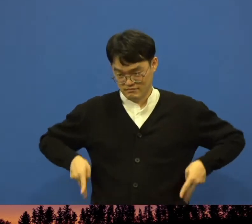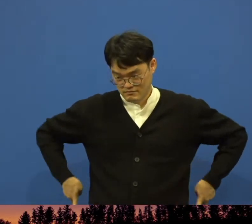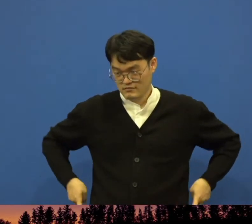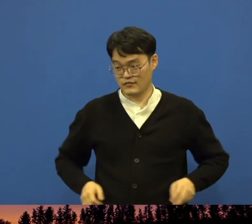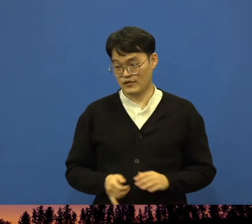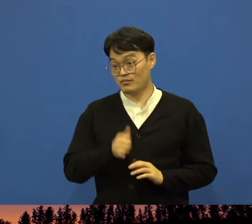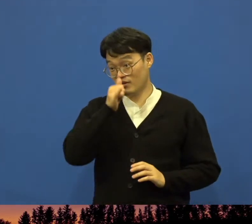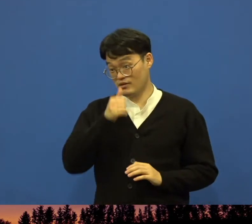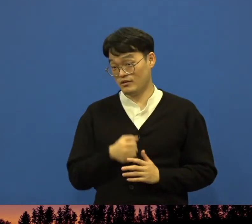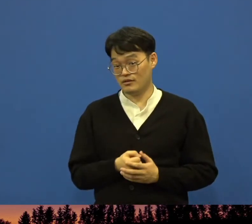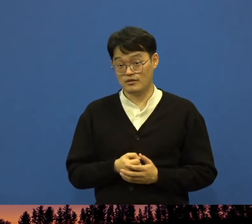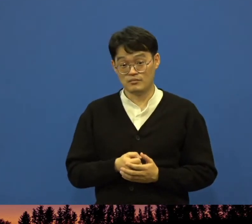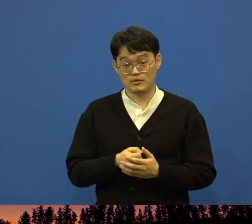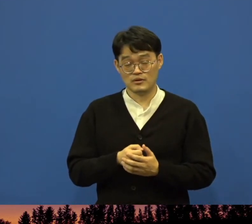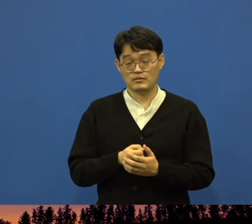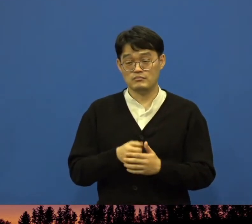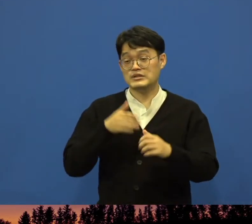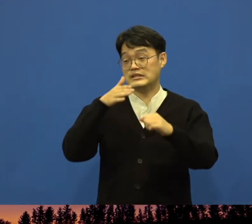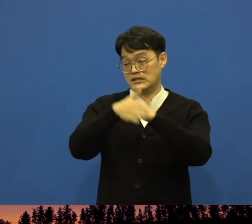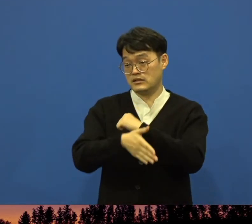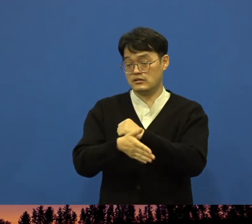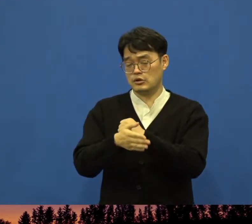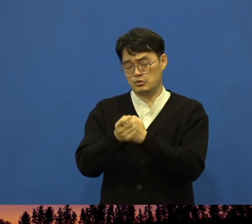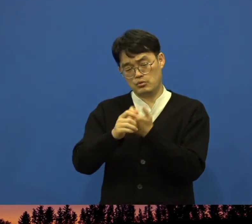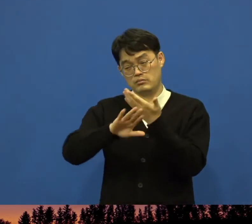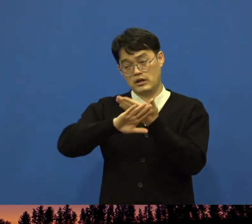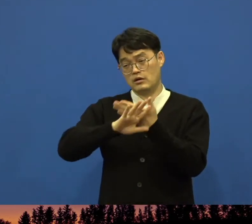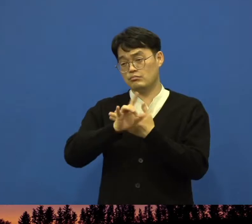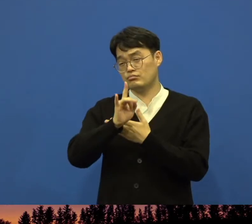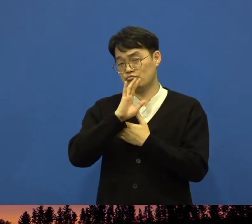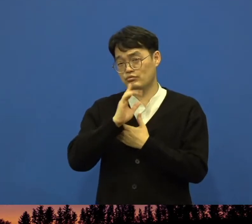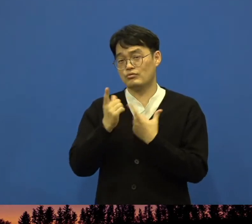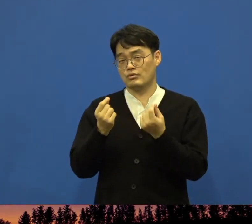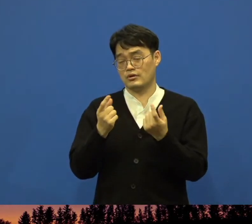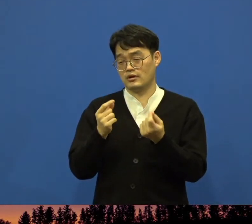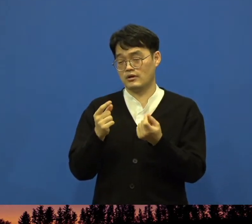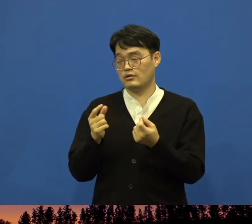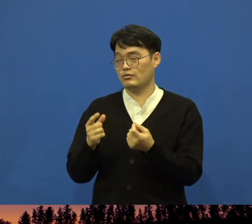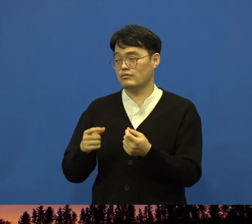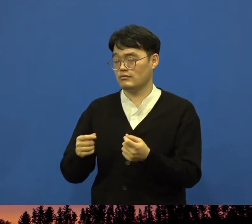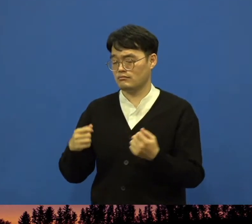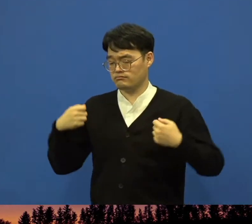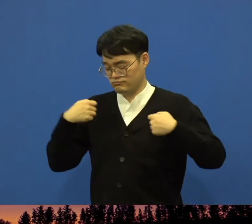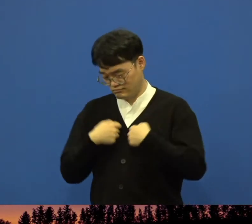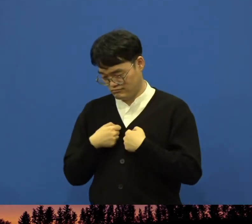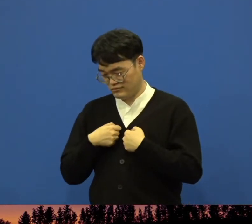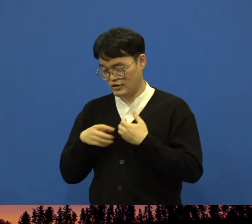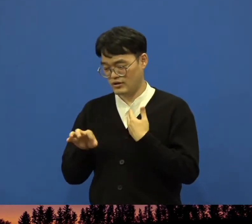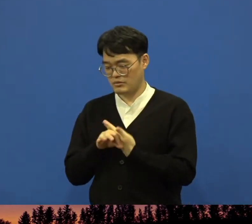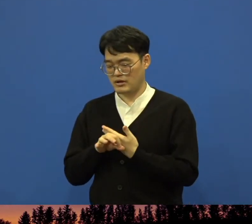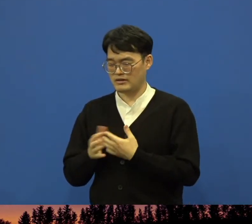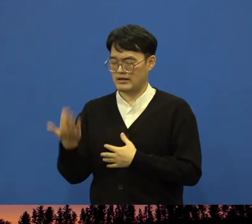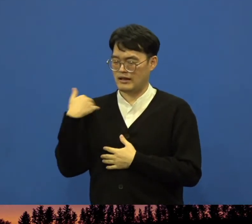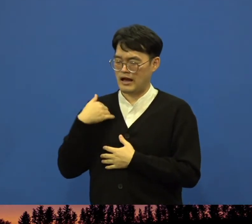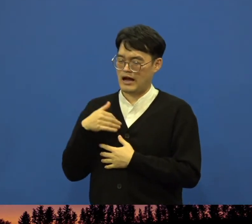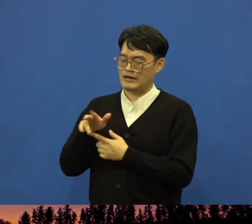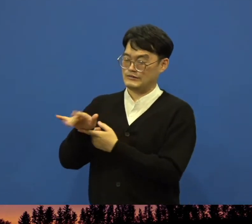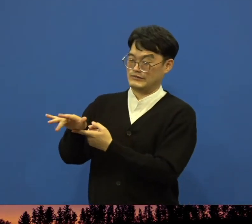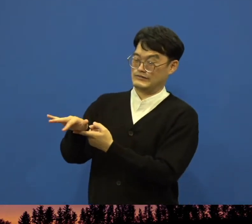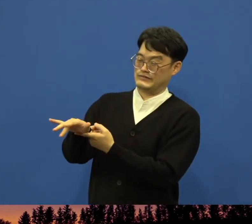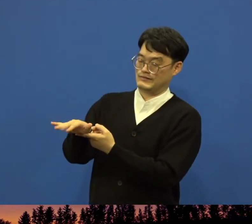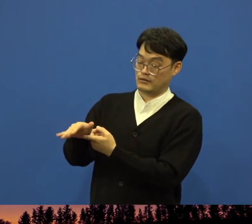튀었네요. 잘 생각도 안 해요 이제. 그죠? 가만히 있고 있으면 또 돌아오고. 그게 돌고 도는 거라는